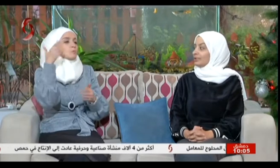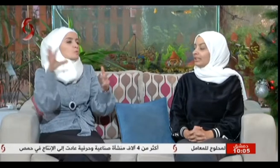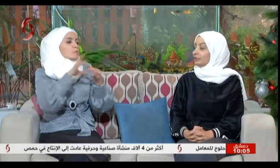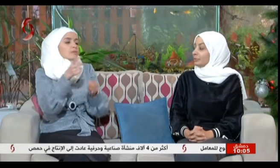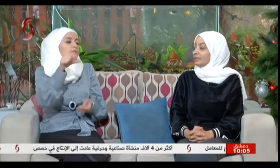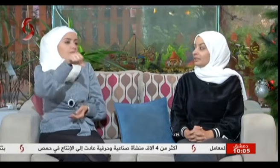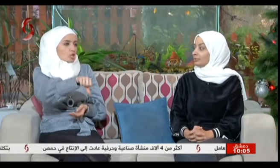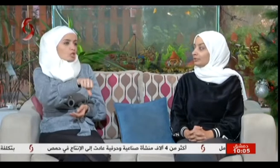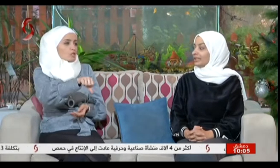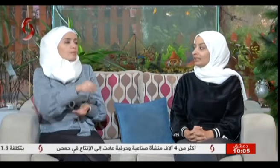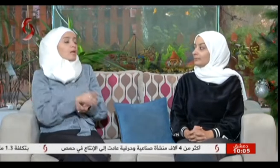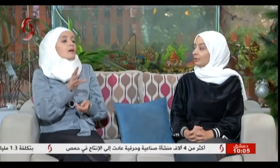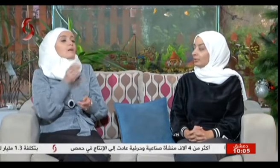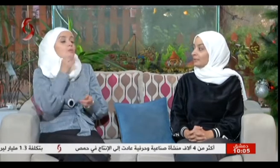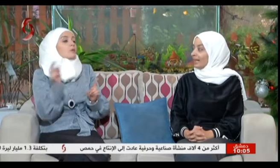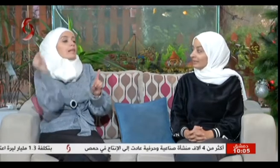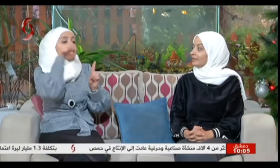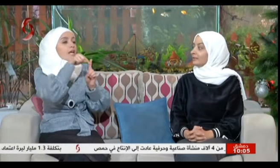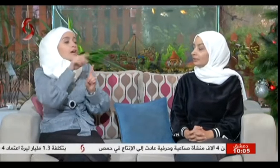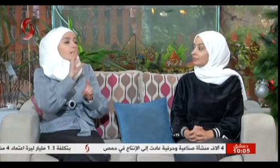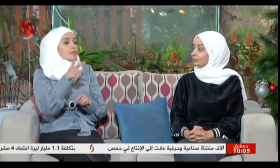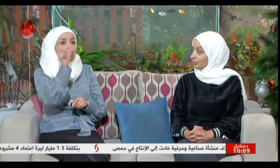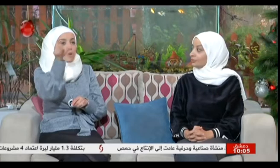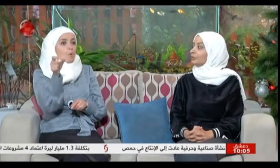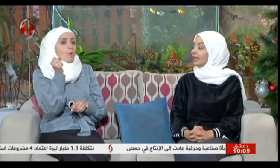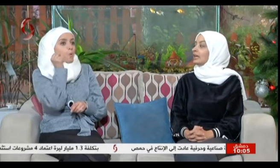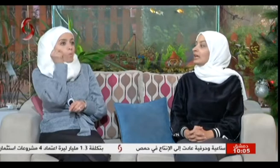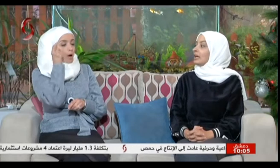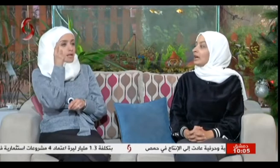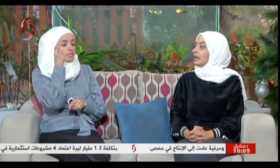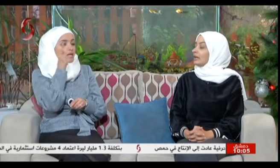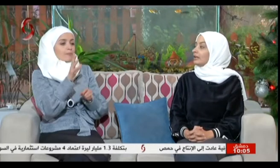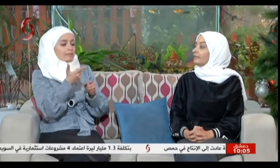على السلوكيات، وممكن تظهر سلوكيات غير مرغوبة بمرحلة الطفولة.